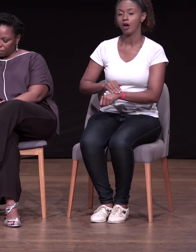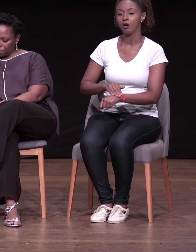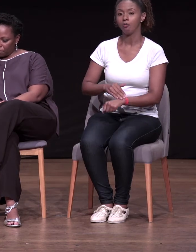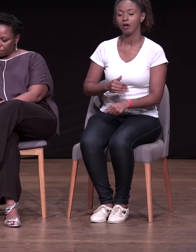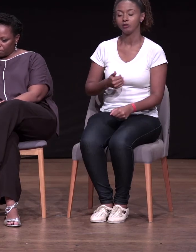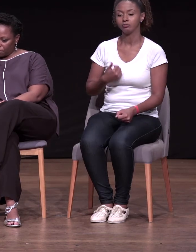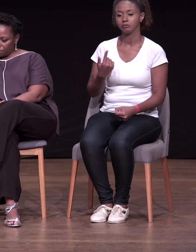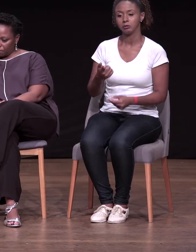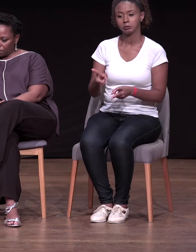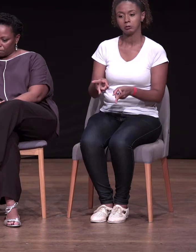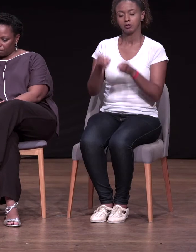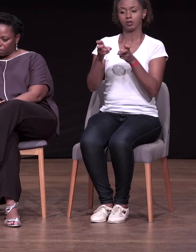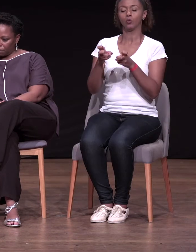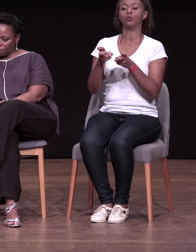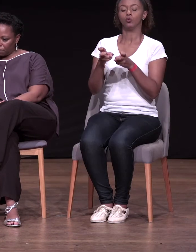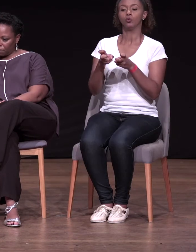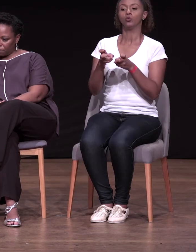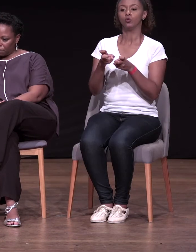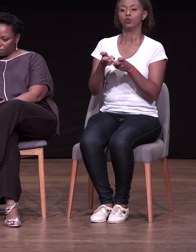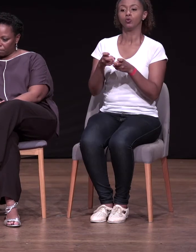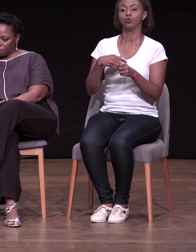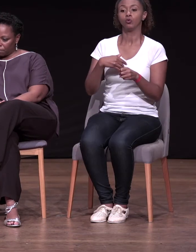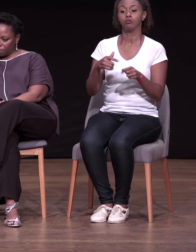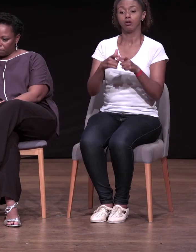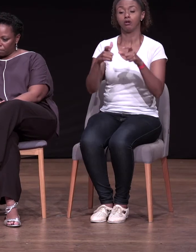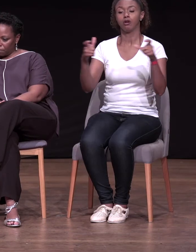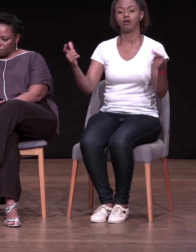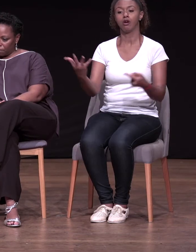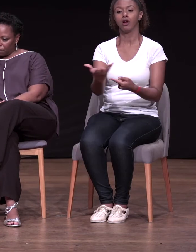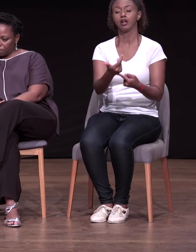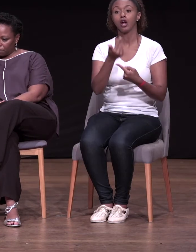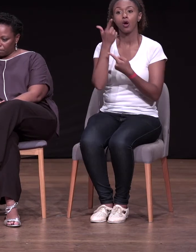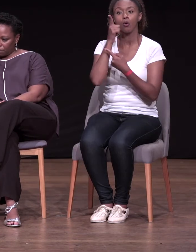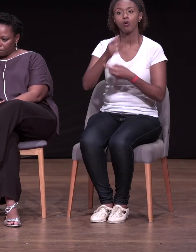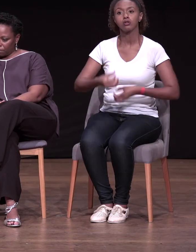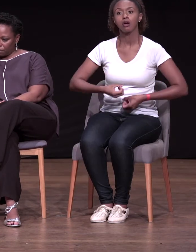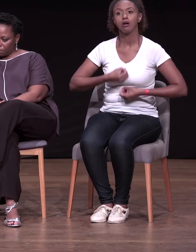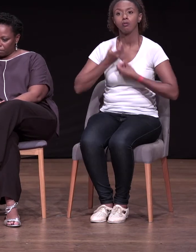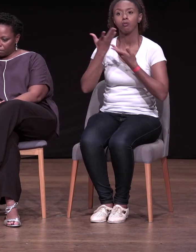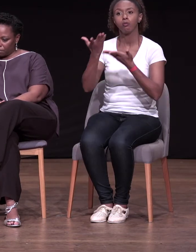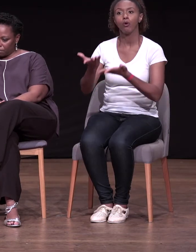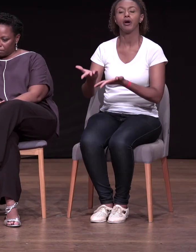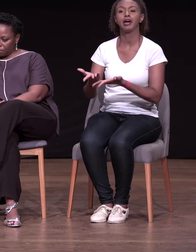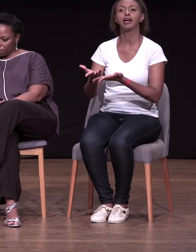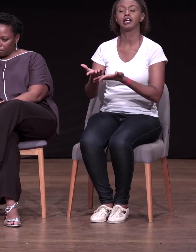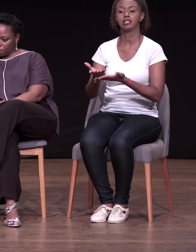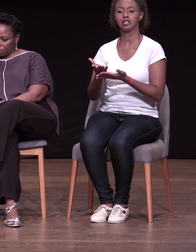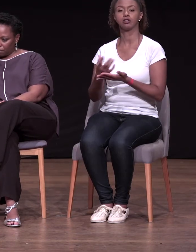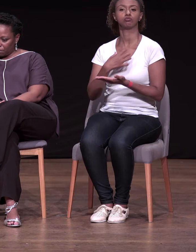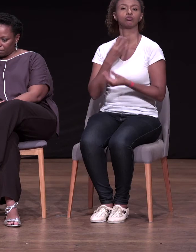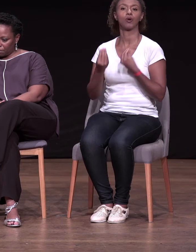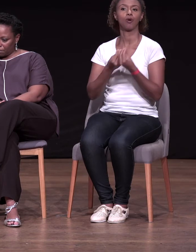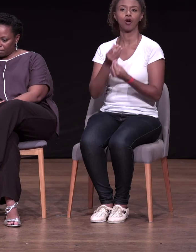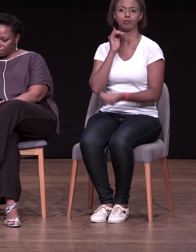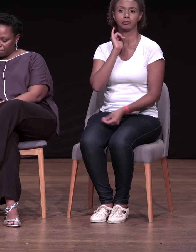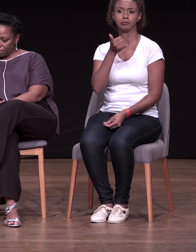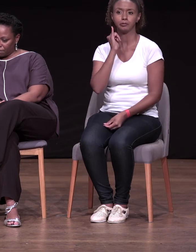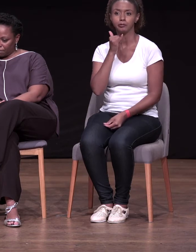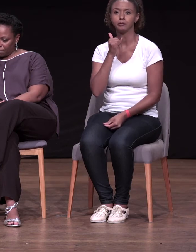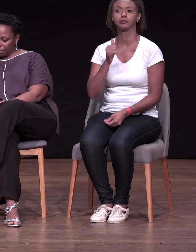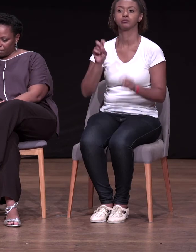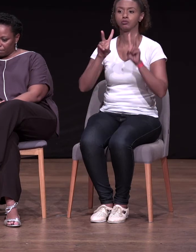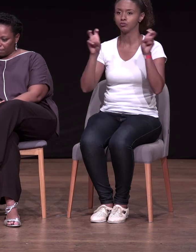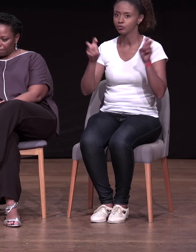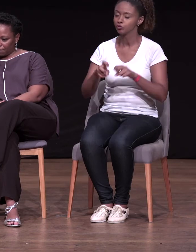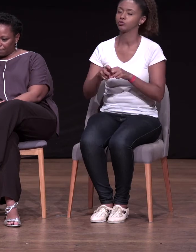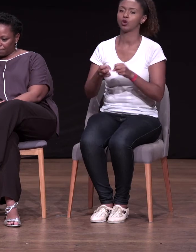deparar e a ver cada vez mais artistas conseguindo trazer em sua poética, de maneira enunciada, dimensões da violência